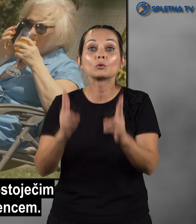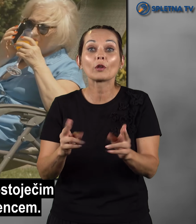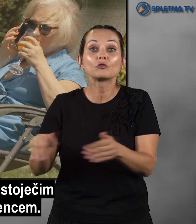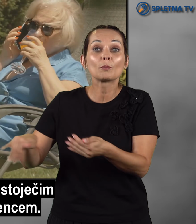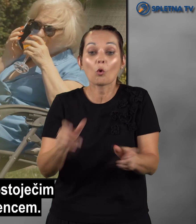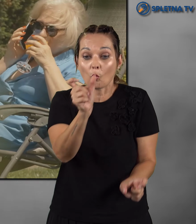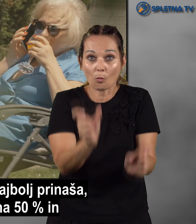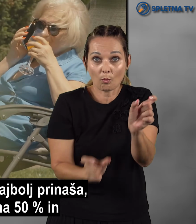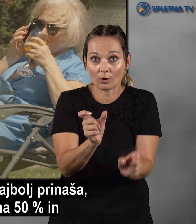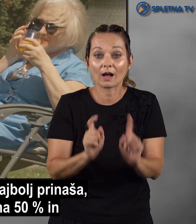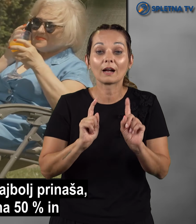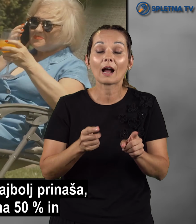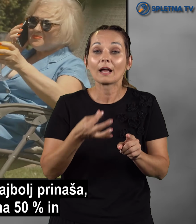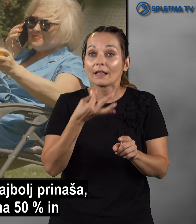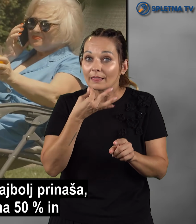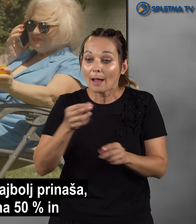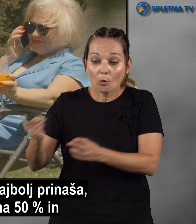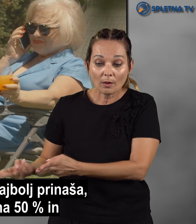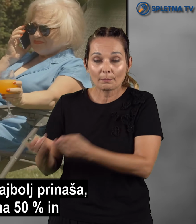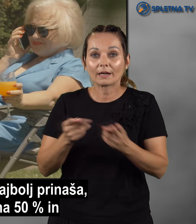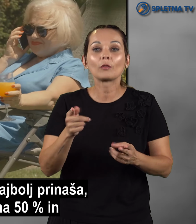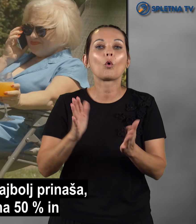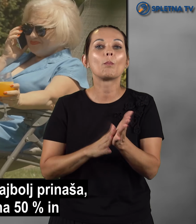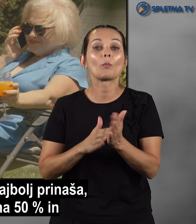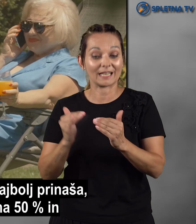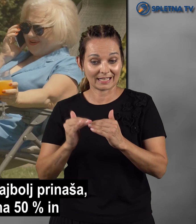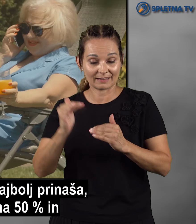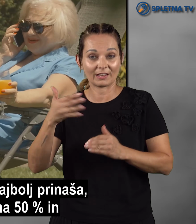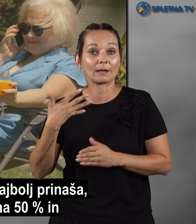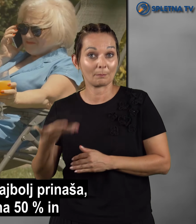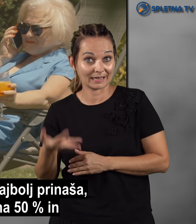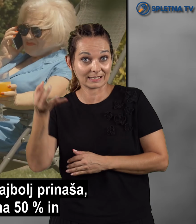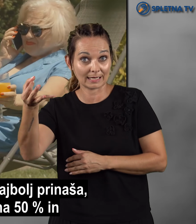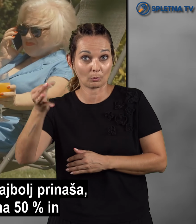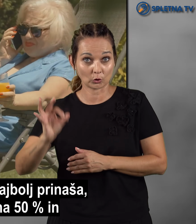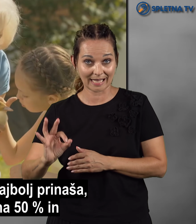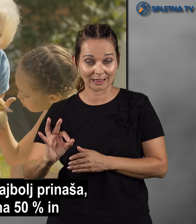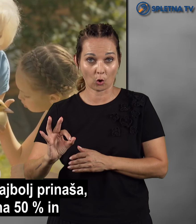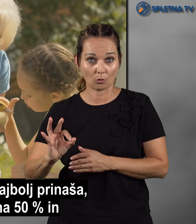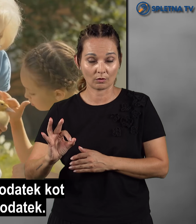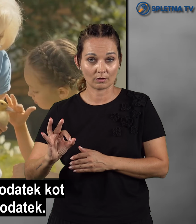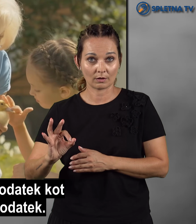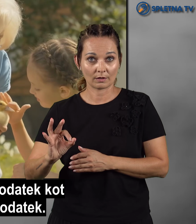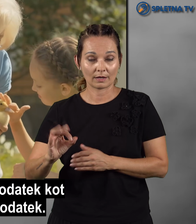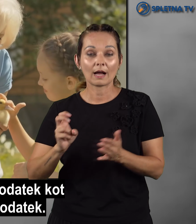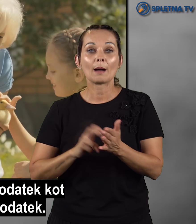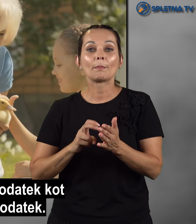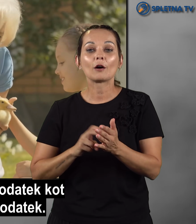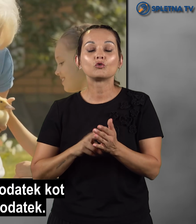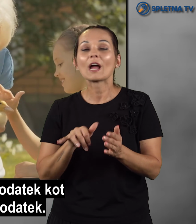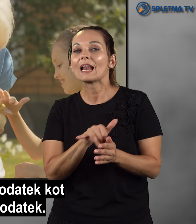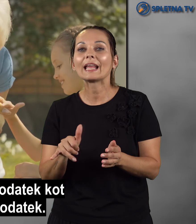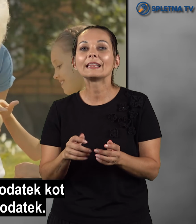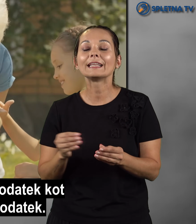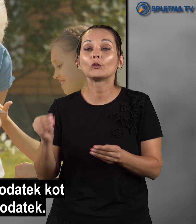upokojencem. Tisto, kar jim najbolj prinaša, to je ta dvig na 50%, in kot letni dodatek, kot